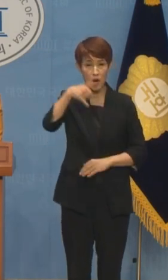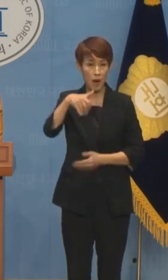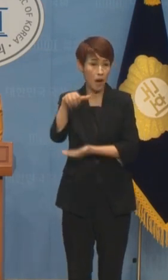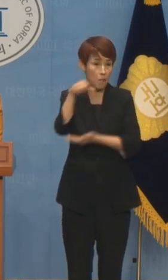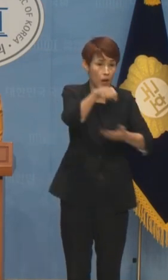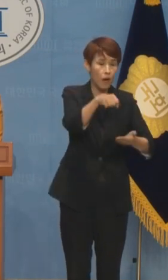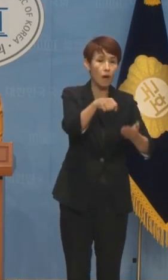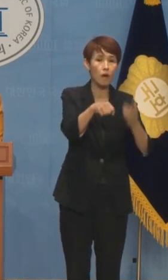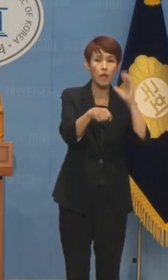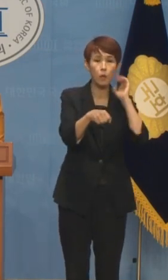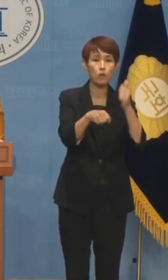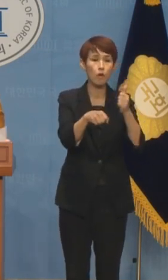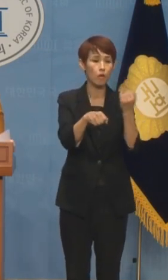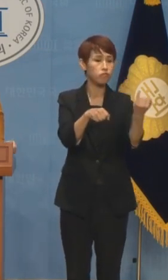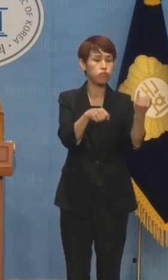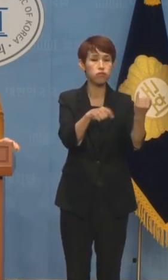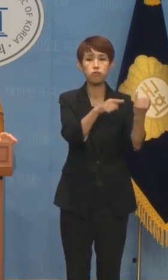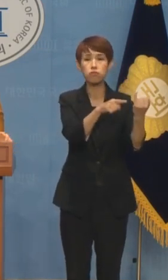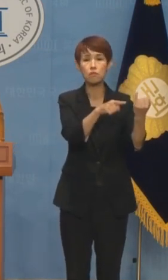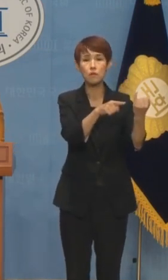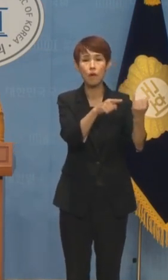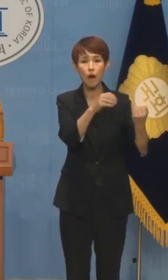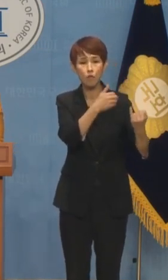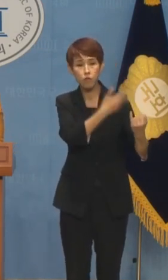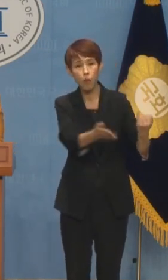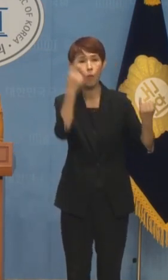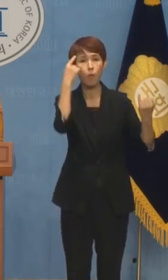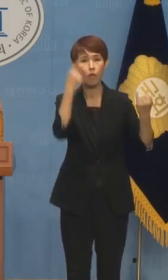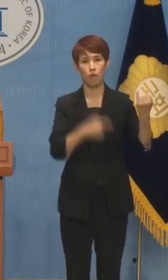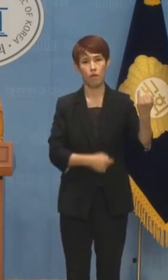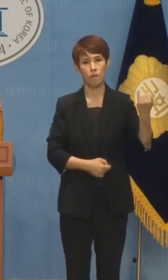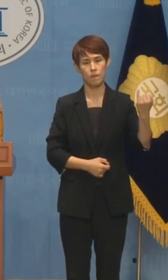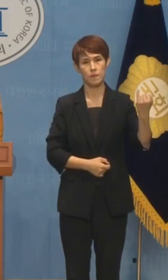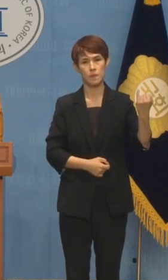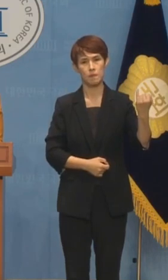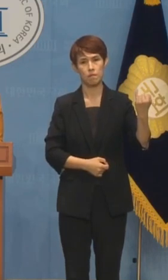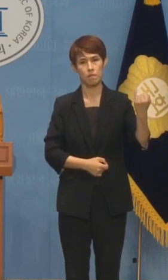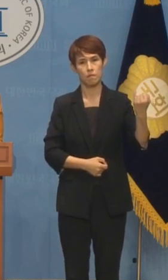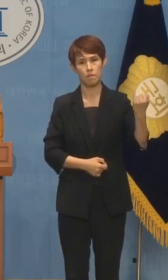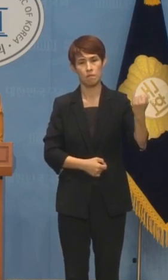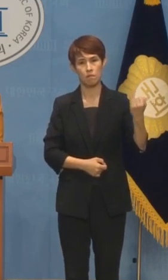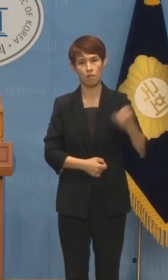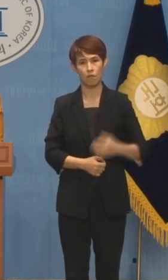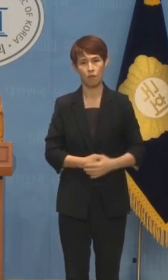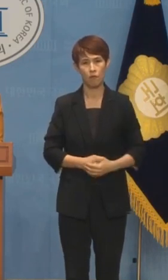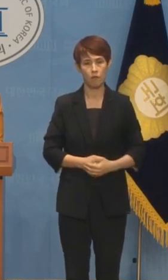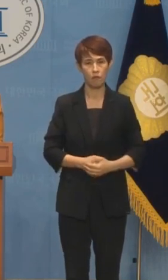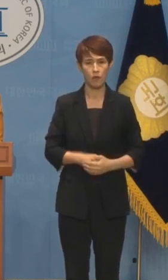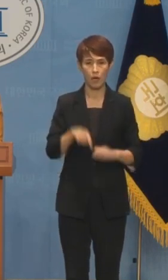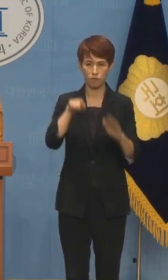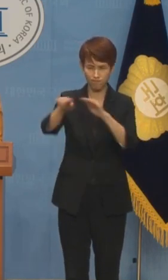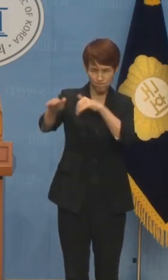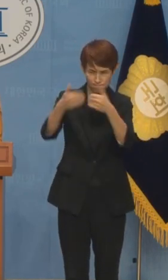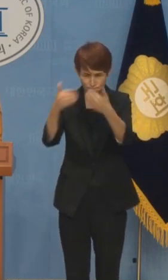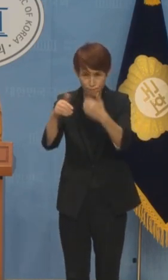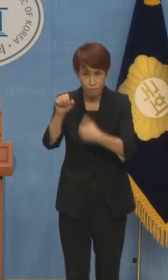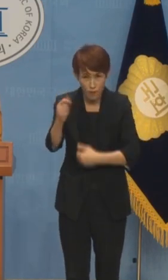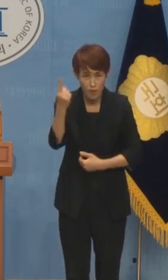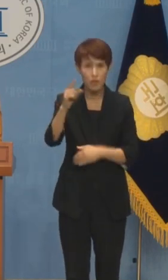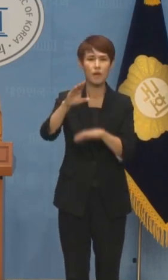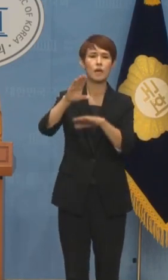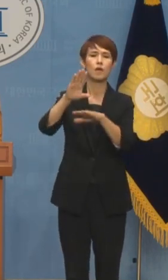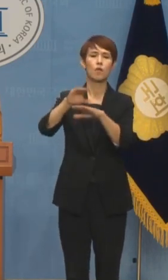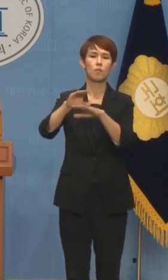받은 대통령 배우자는 왜 가만히 두는 것입니까? 오죽하면 유례없는 압수수색에 맞서